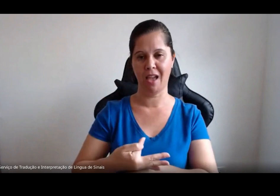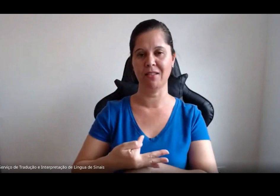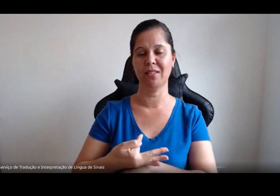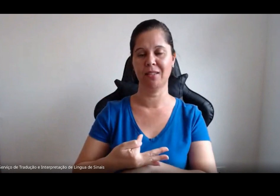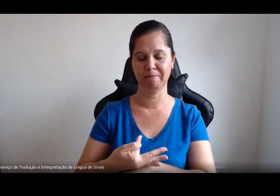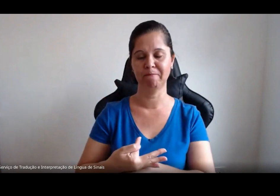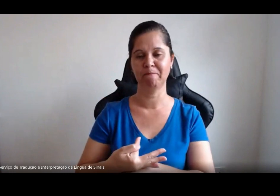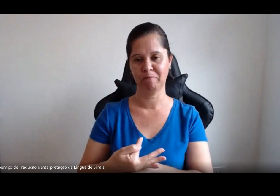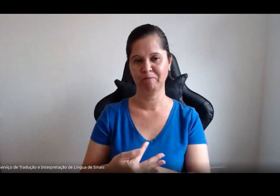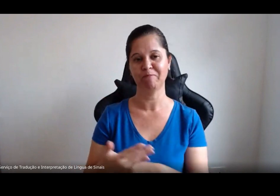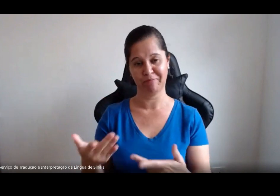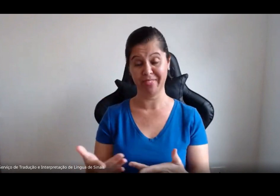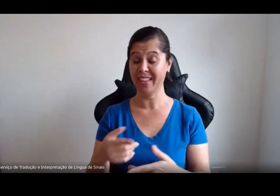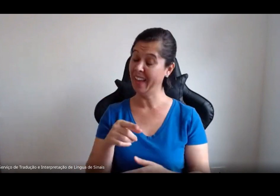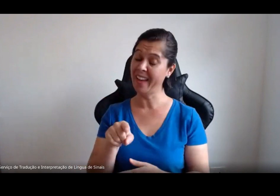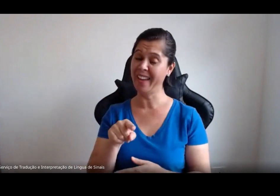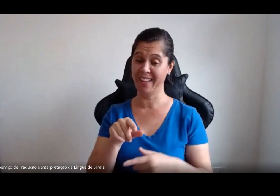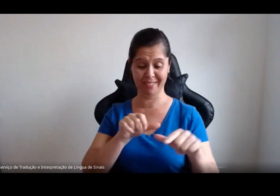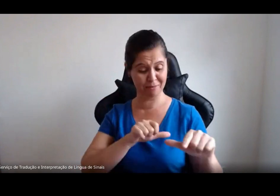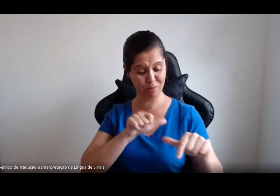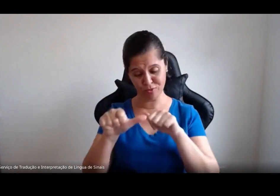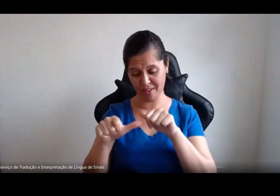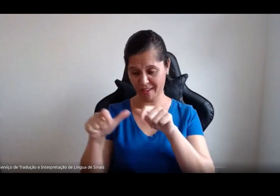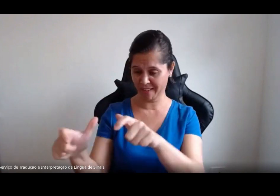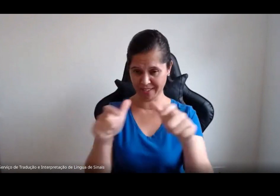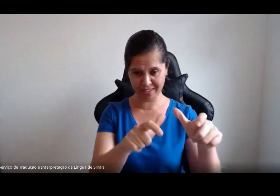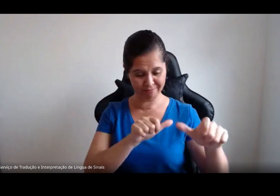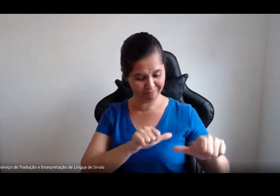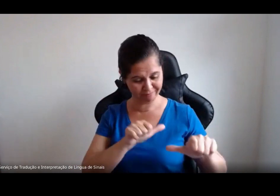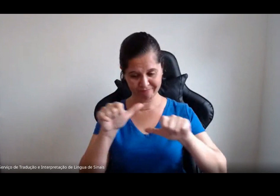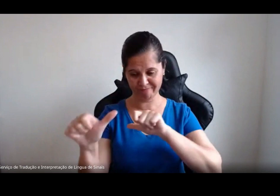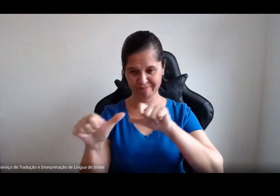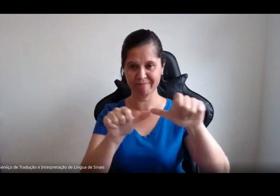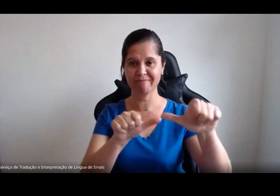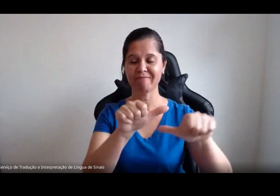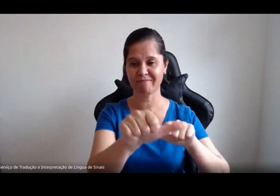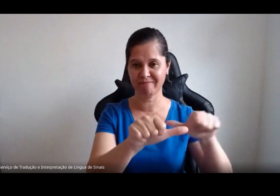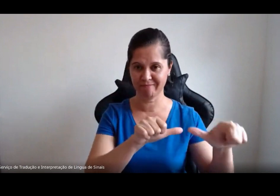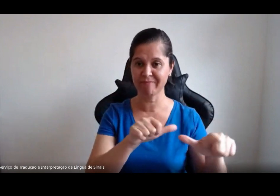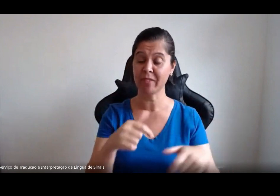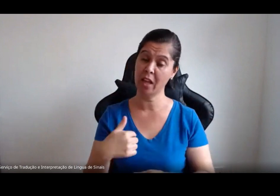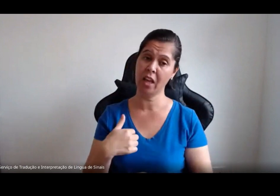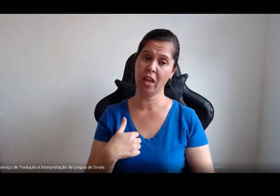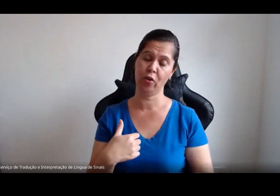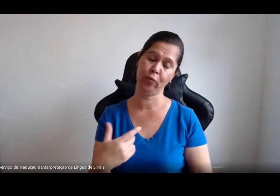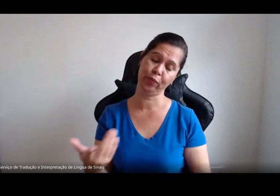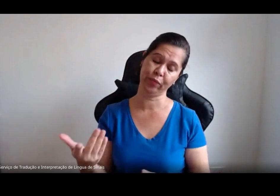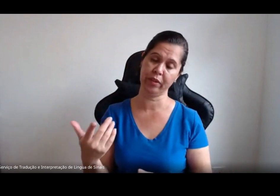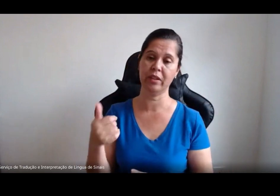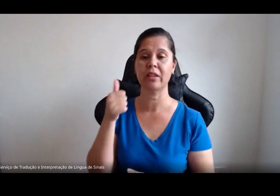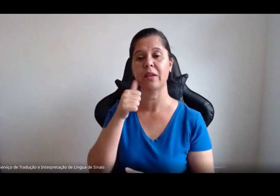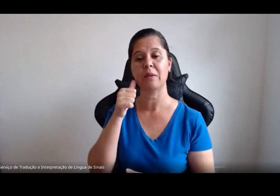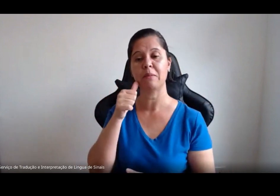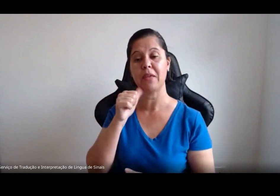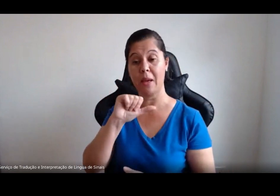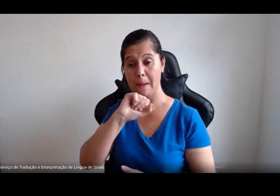Bom, eu me considero uma transclasse, muito orgulho, pois eu sou filha de um